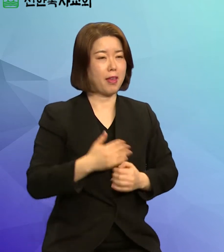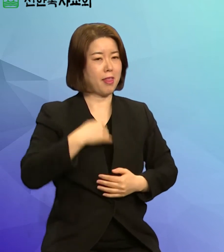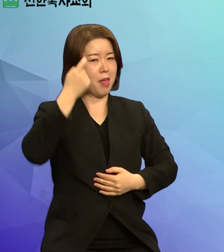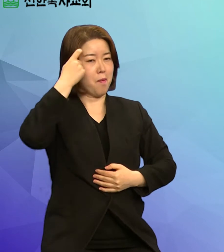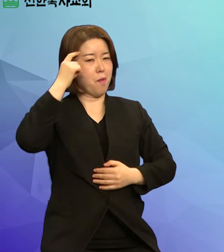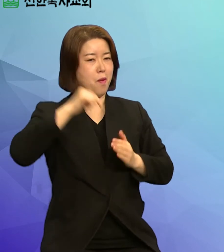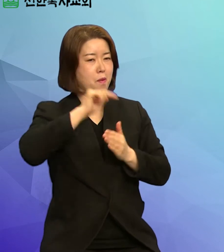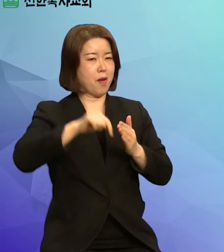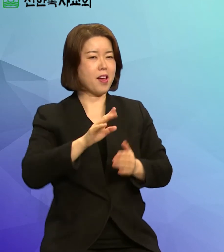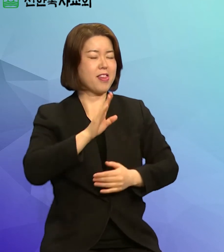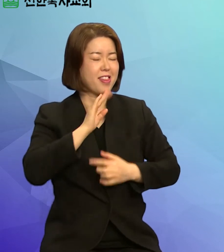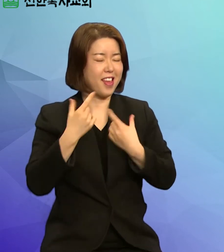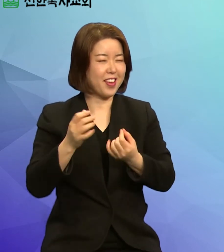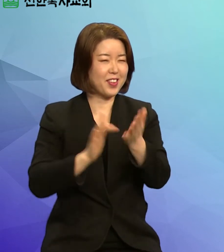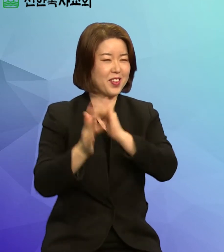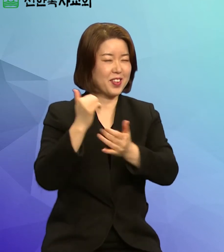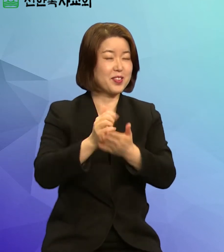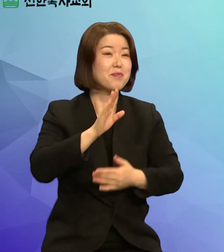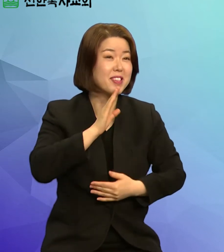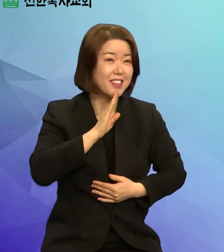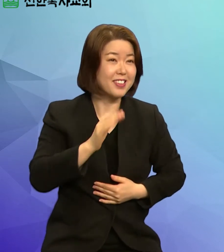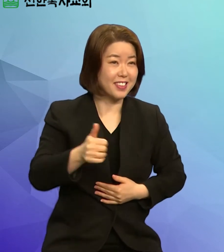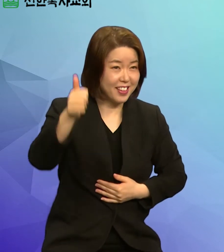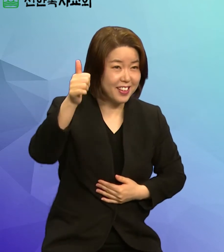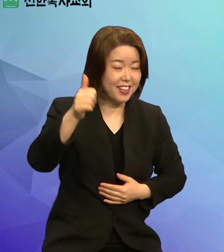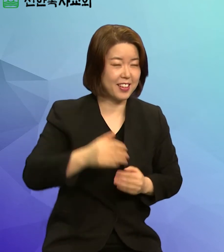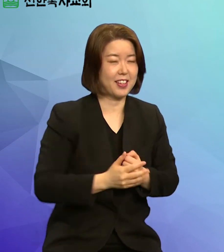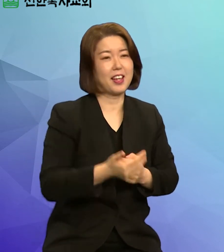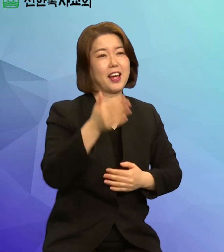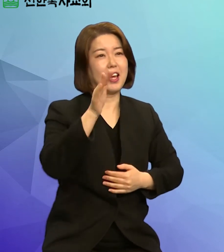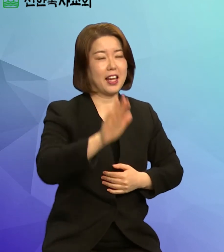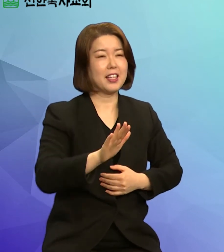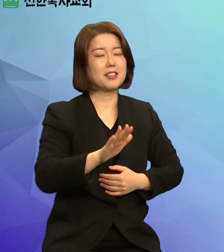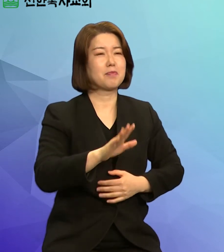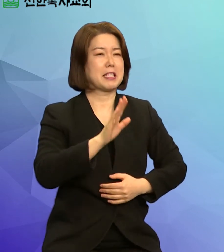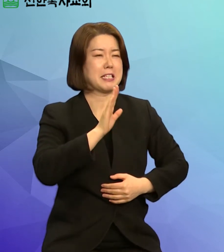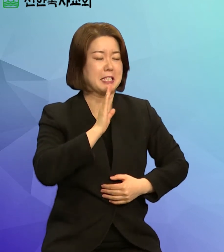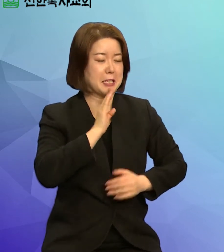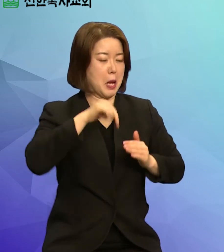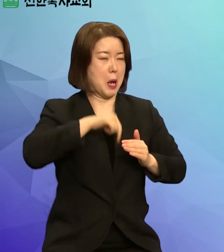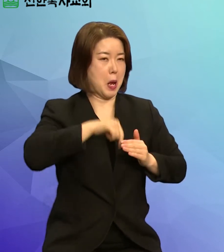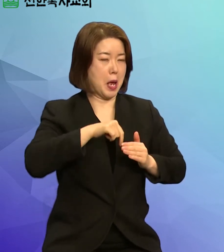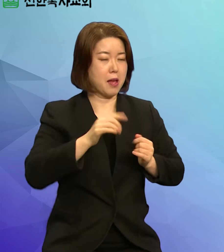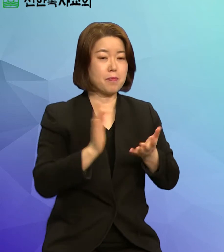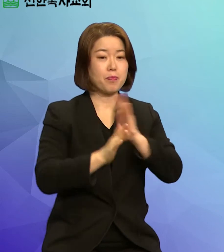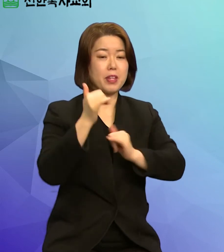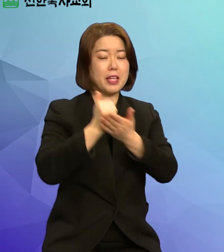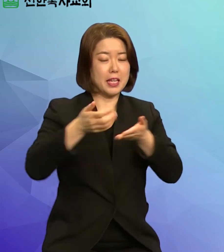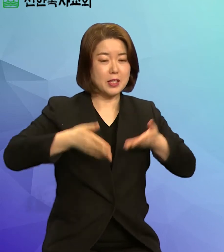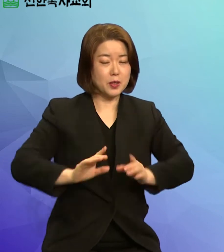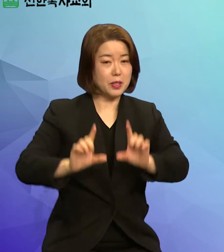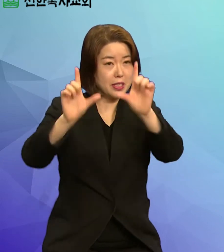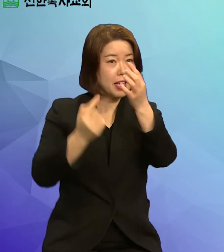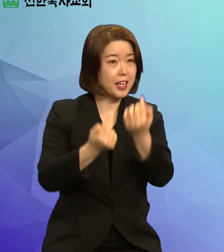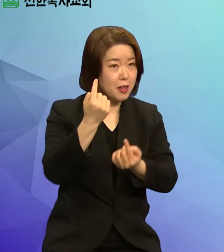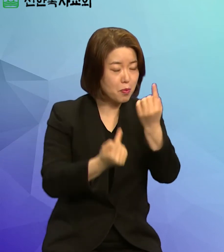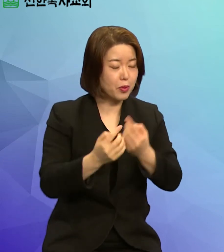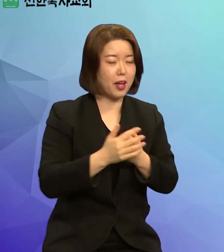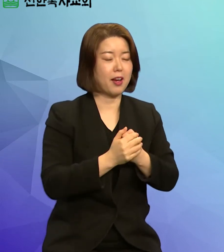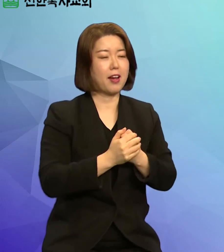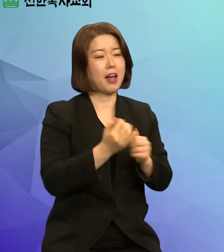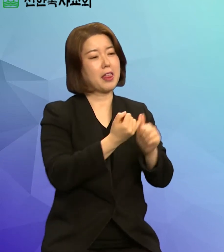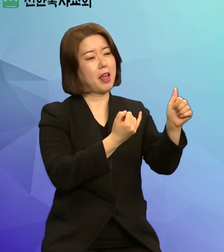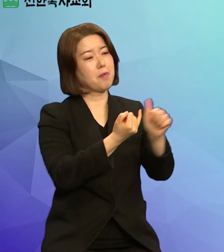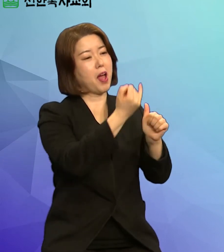머리로는 당연히 예수님이시죠. 그러나 실제로는 예수님의 생일보다 남편이나